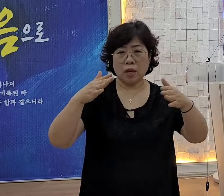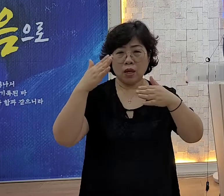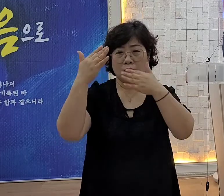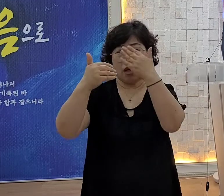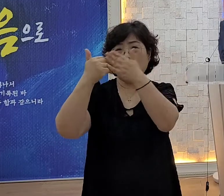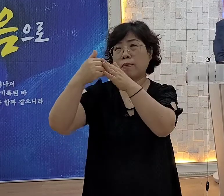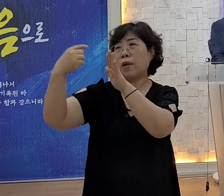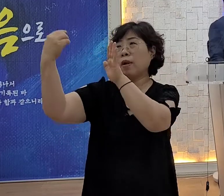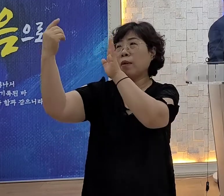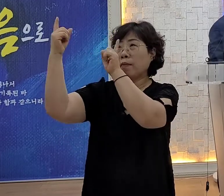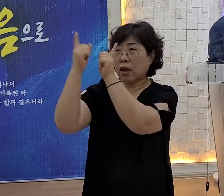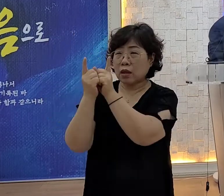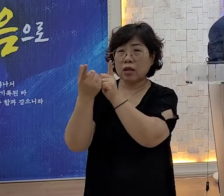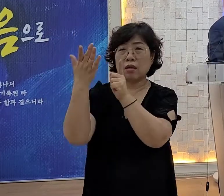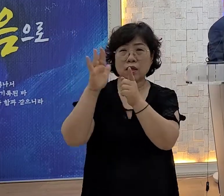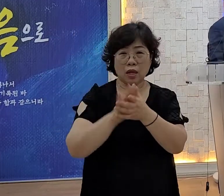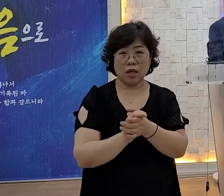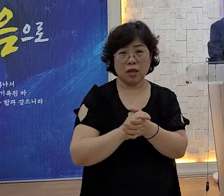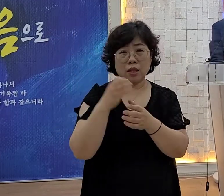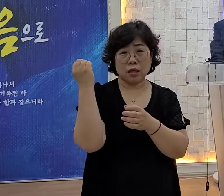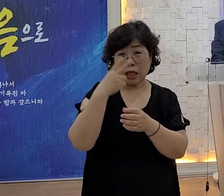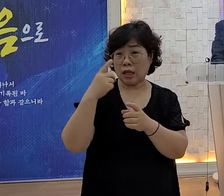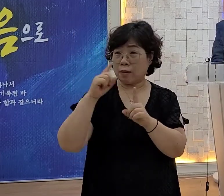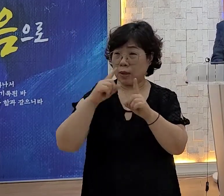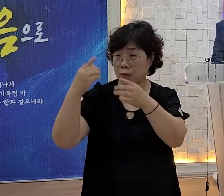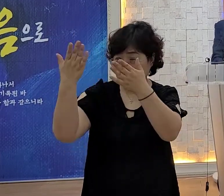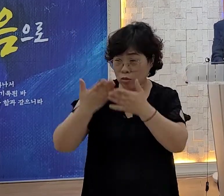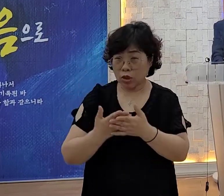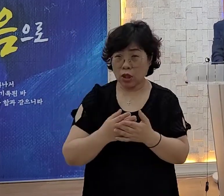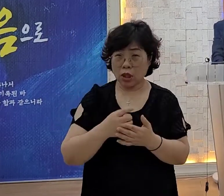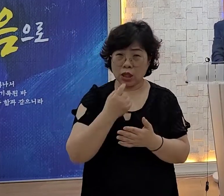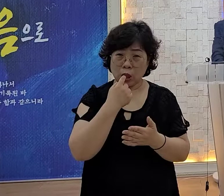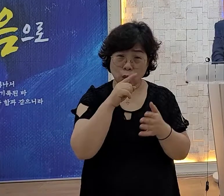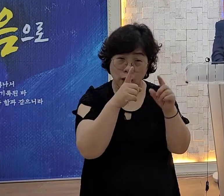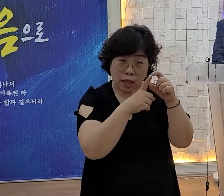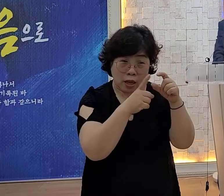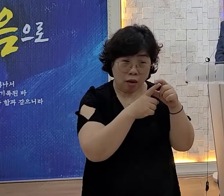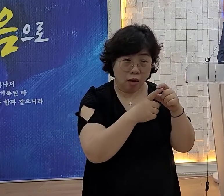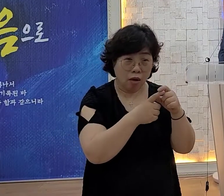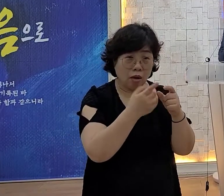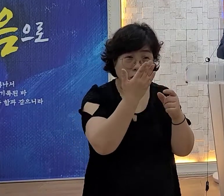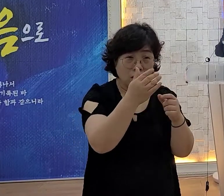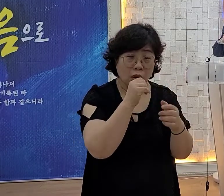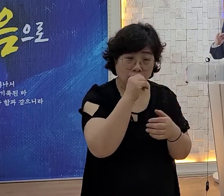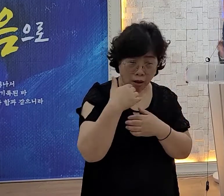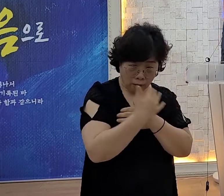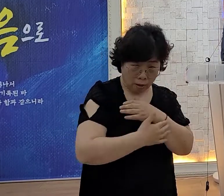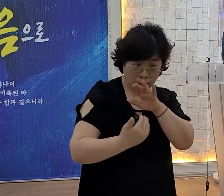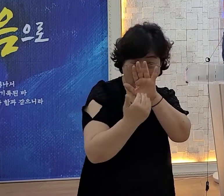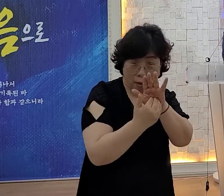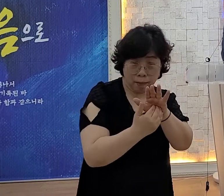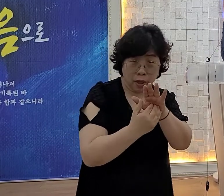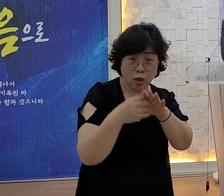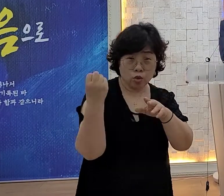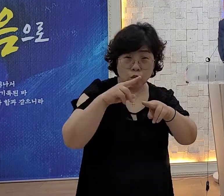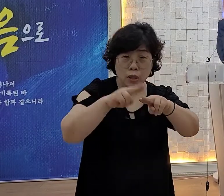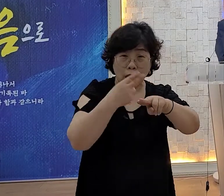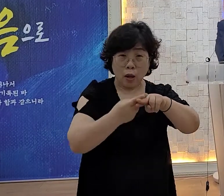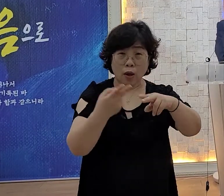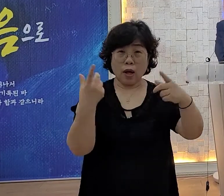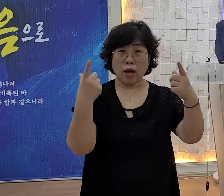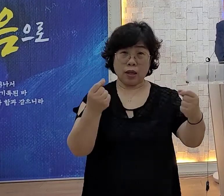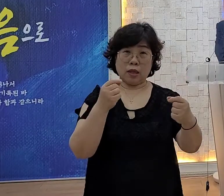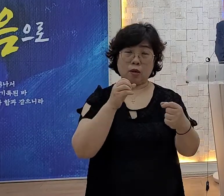하나님께서, 제가 노란색으로 표현해놨죠. 나는 네 방패다. 그리고 나는 내 상급이다. 지금 하나님